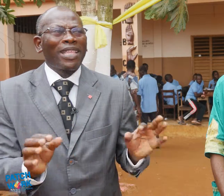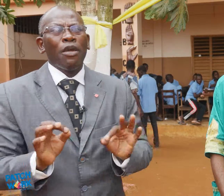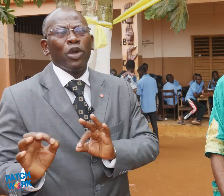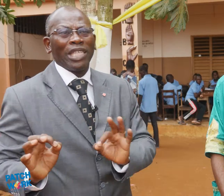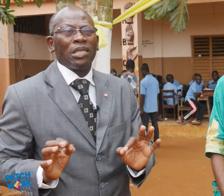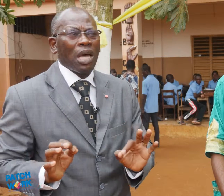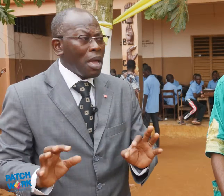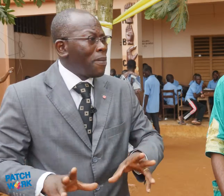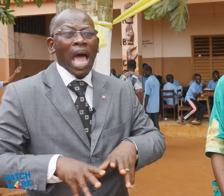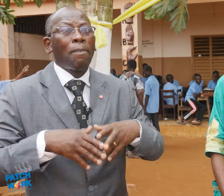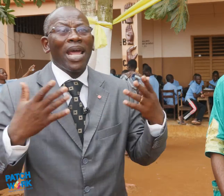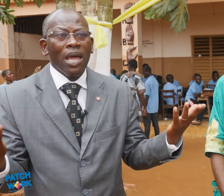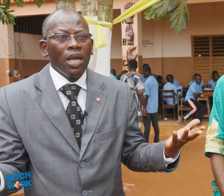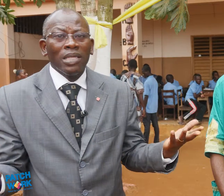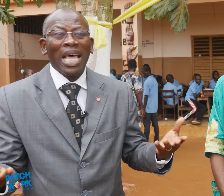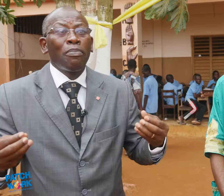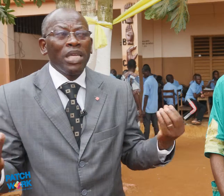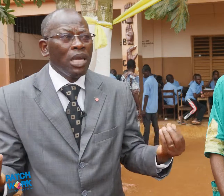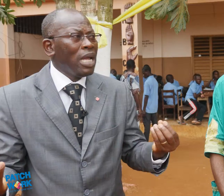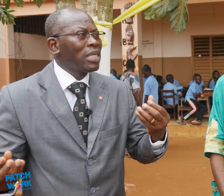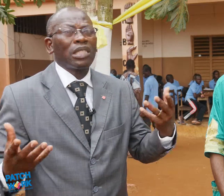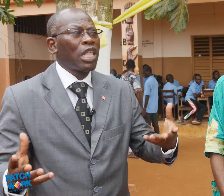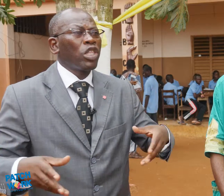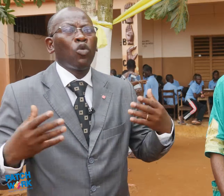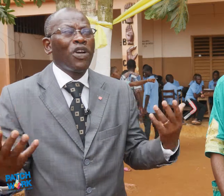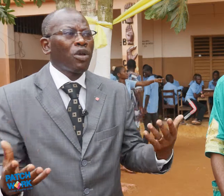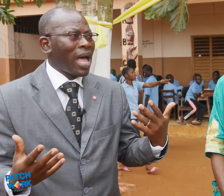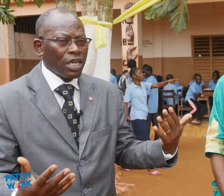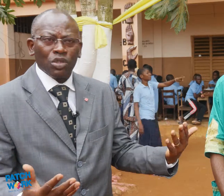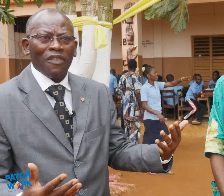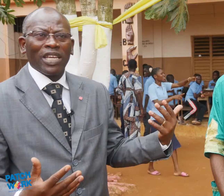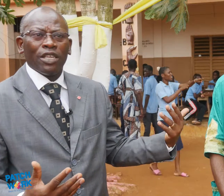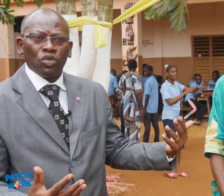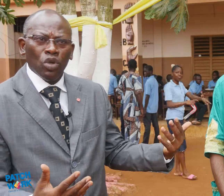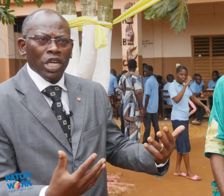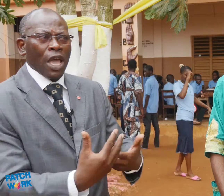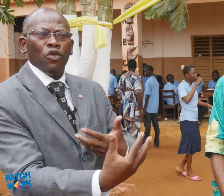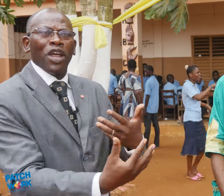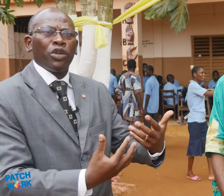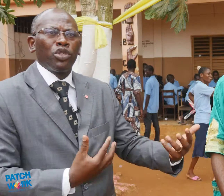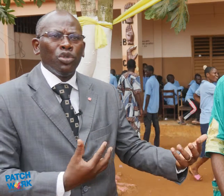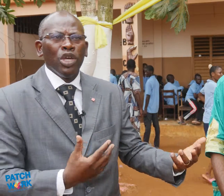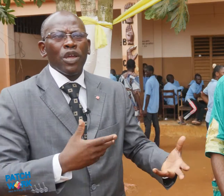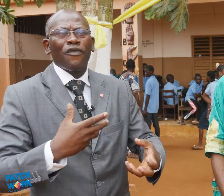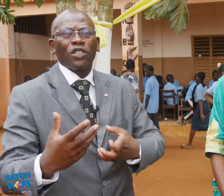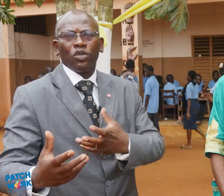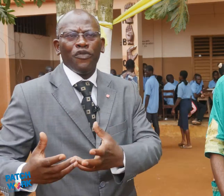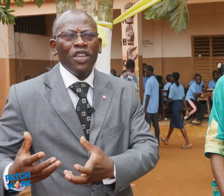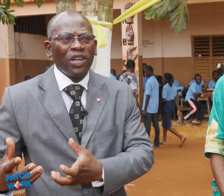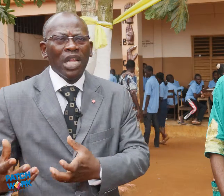un peu réticents, mais après, ça a pris et les entendants ont découvert que, attention, avec les sourds, il y a une nouvelle culture, il y a une façon de vivre, il y